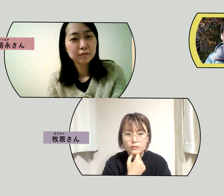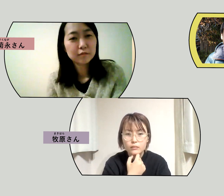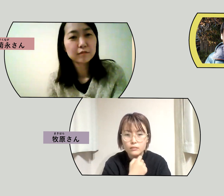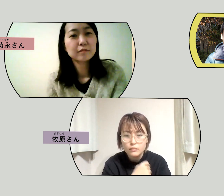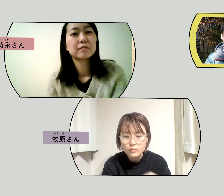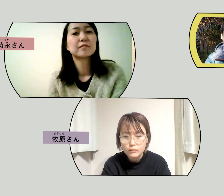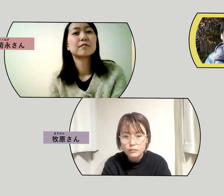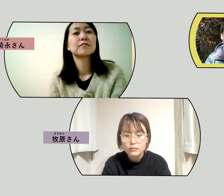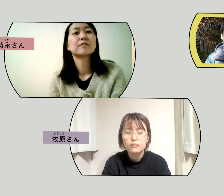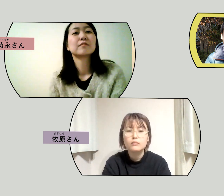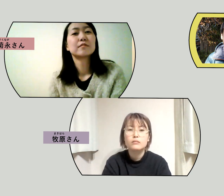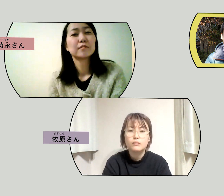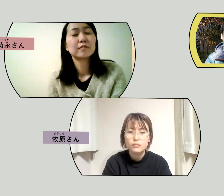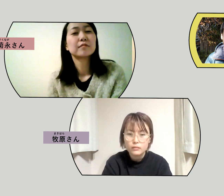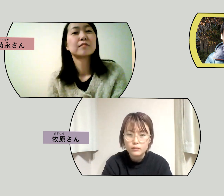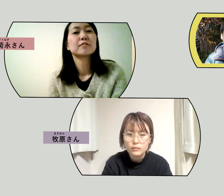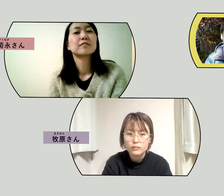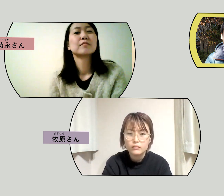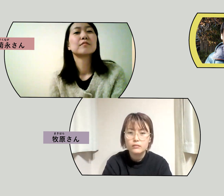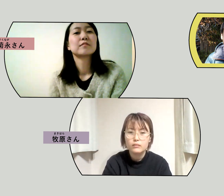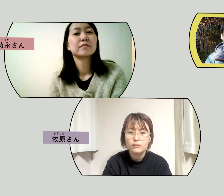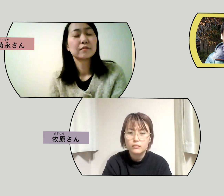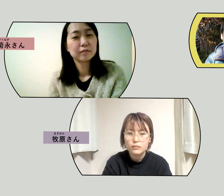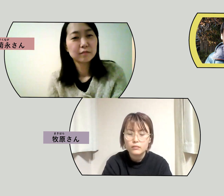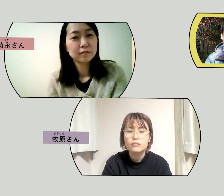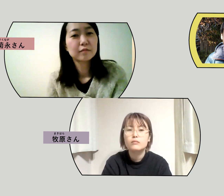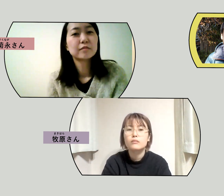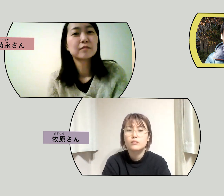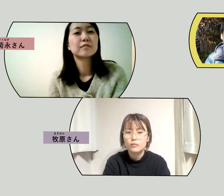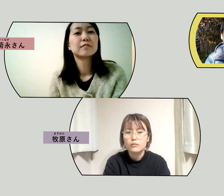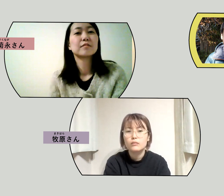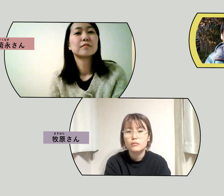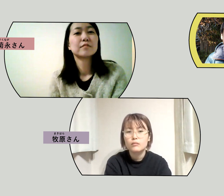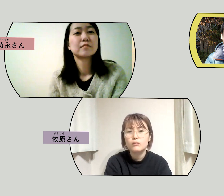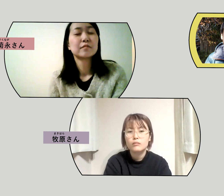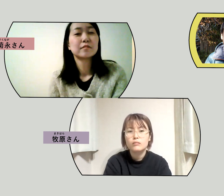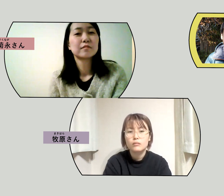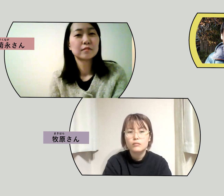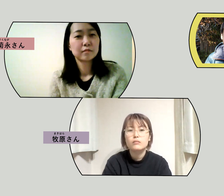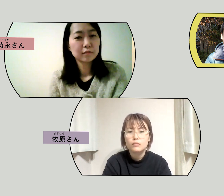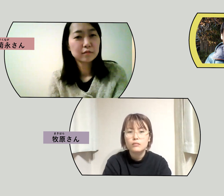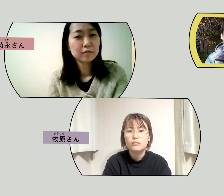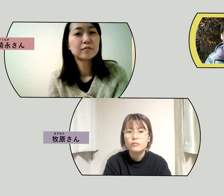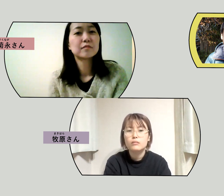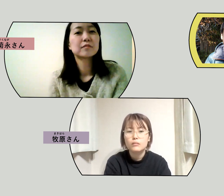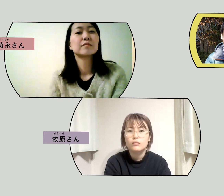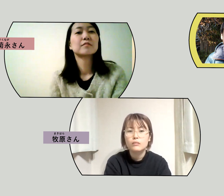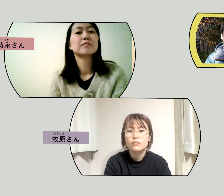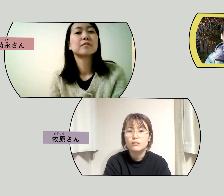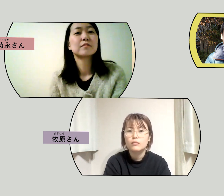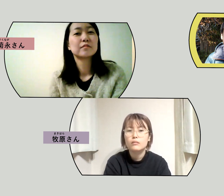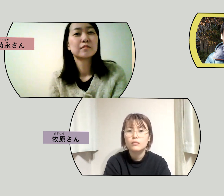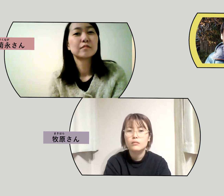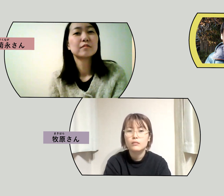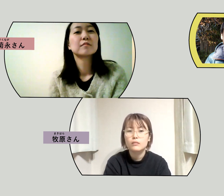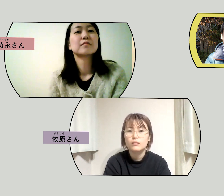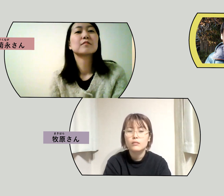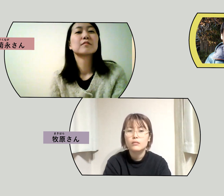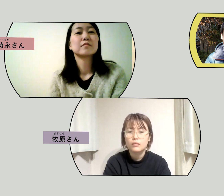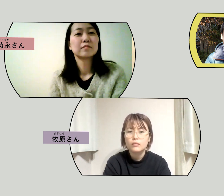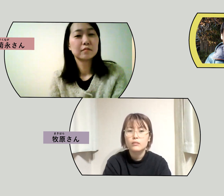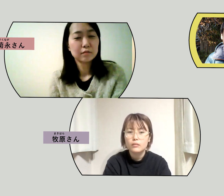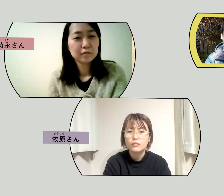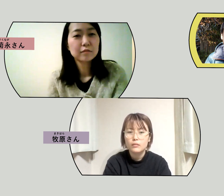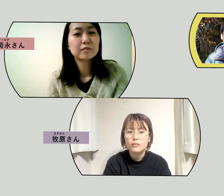もあってやっぱり会話になっているとあの話の流れがすごくつみやすの